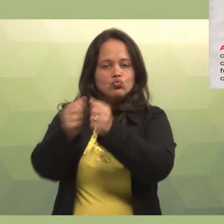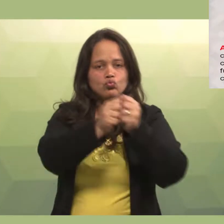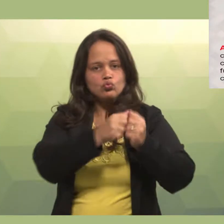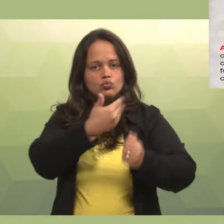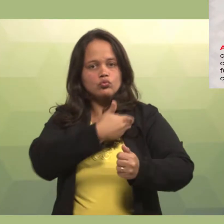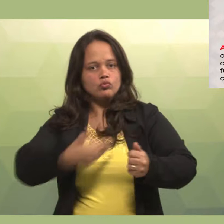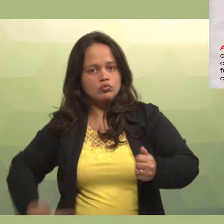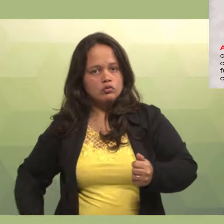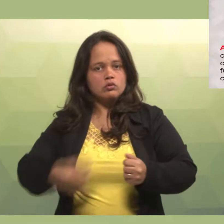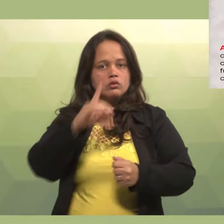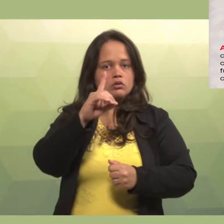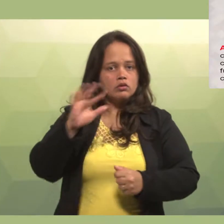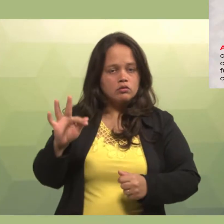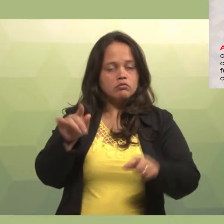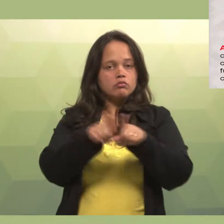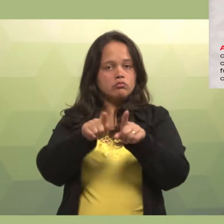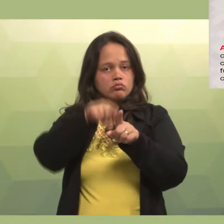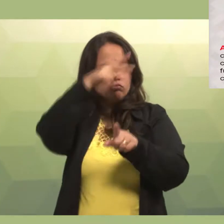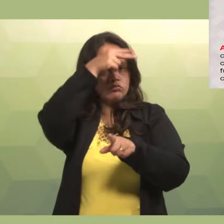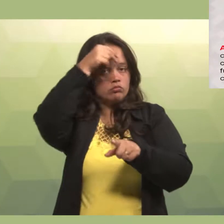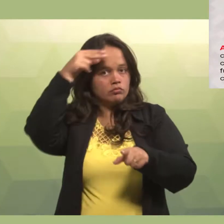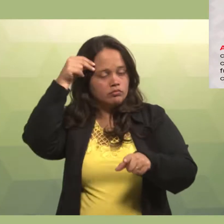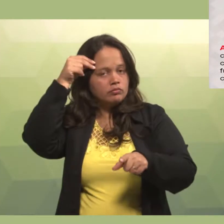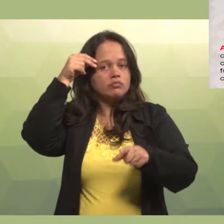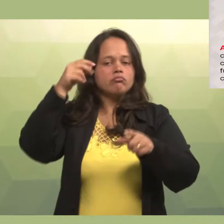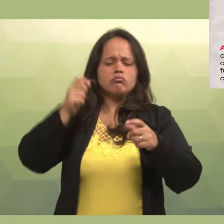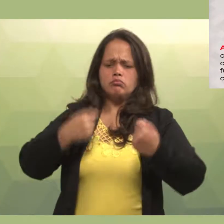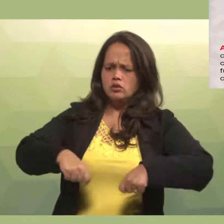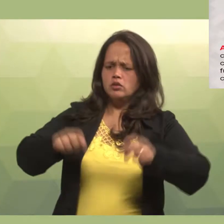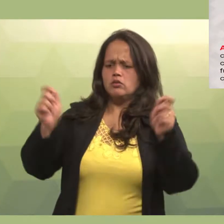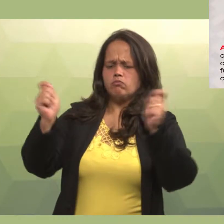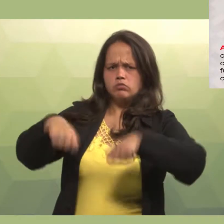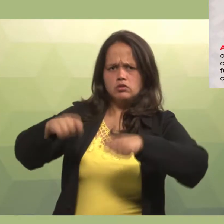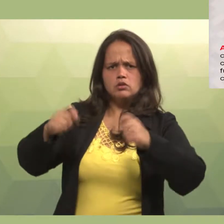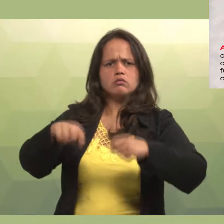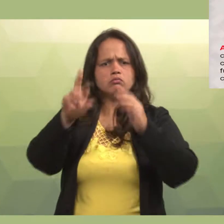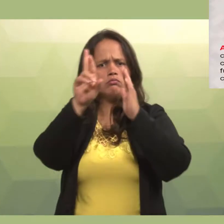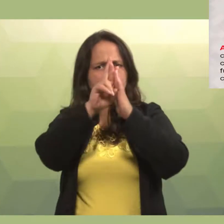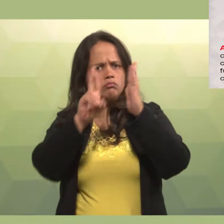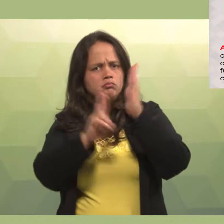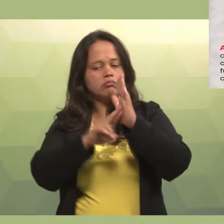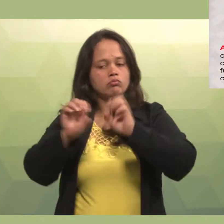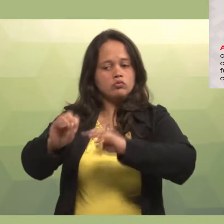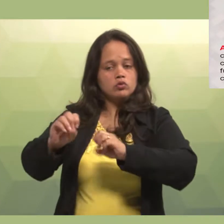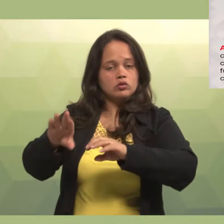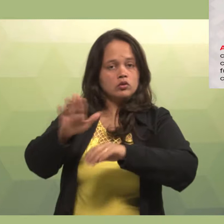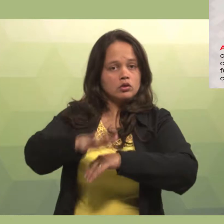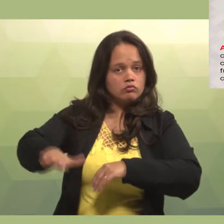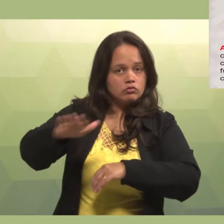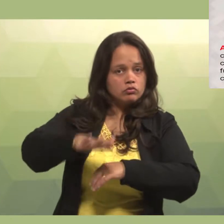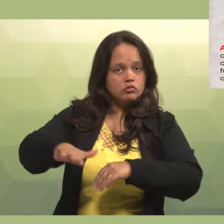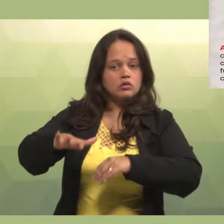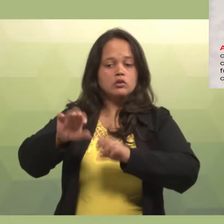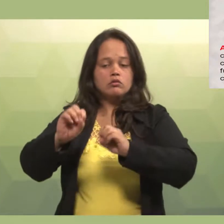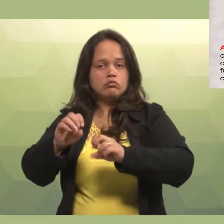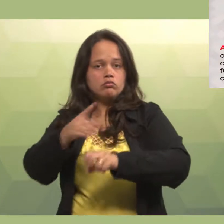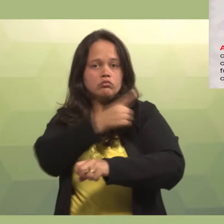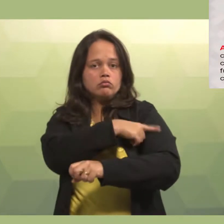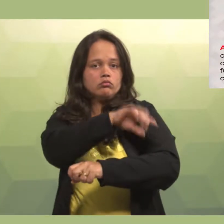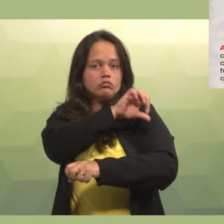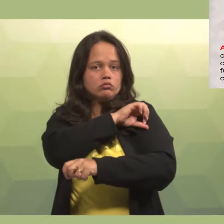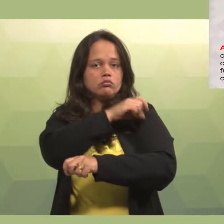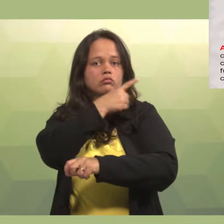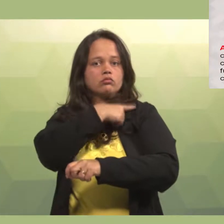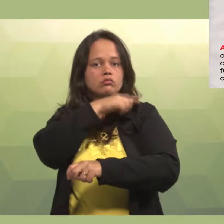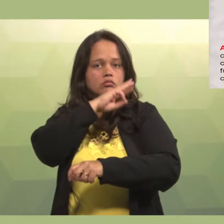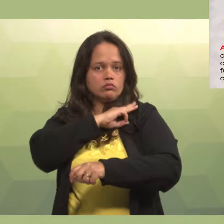os municípios, competências e diretrizes para a educação infantil, o ensino fundamental e o ensino médio, que